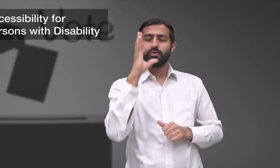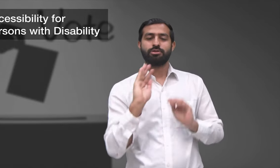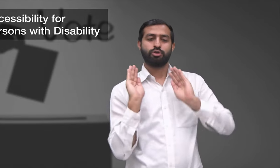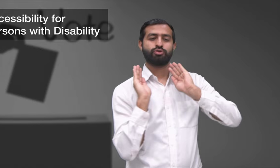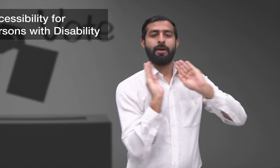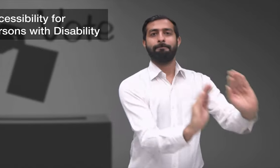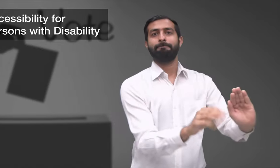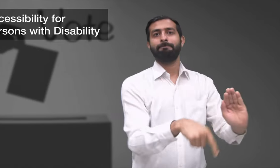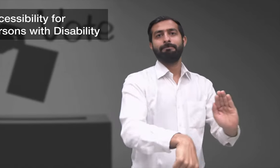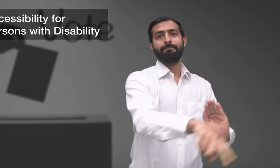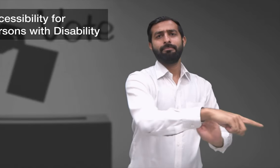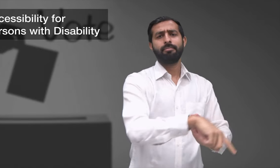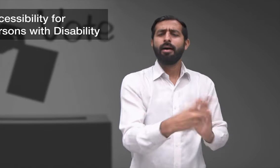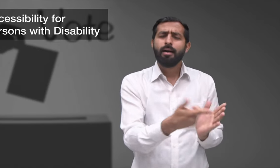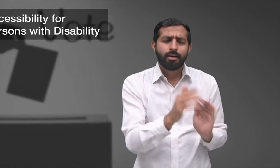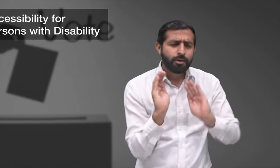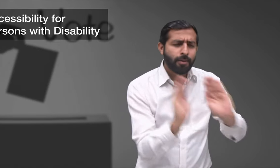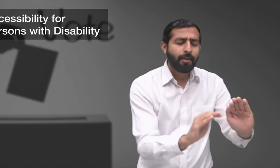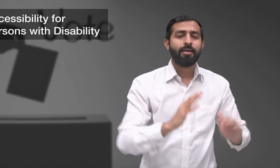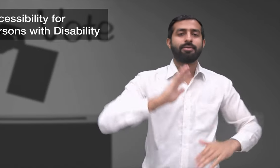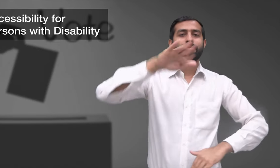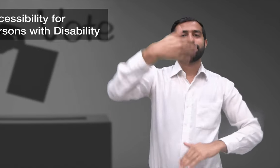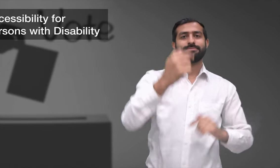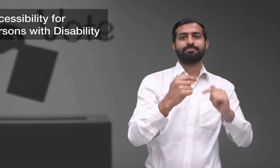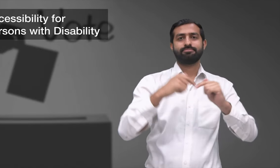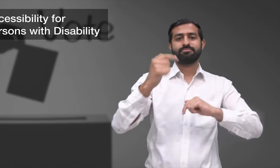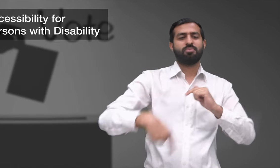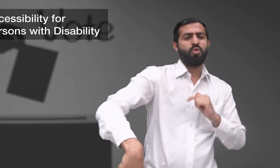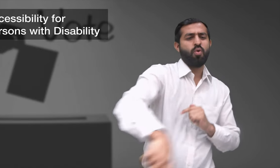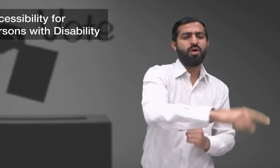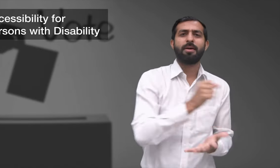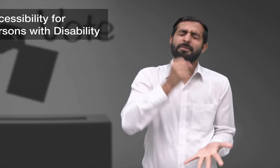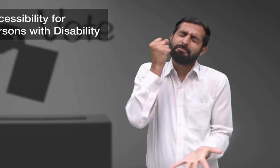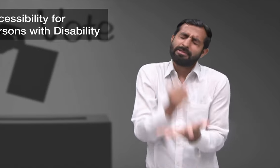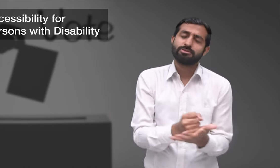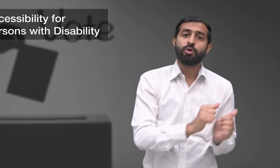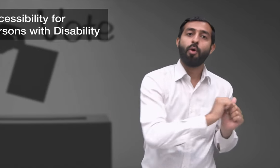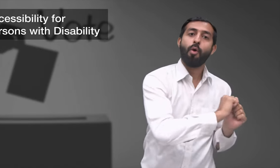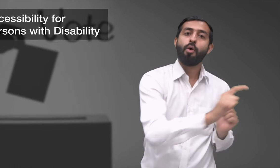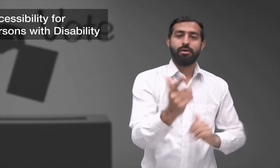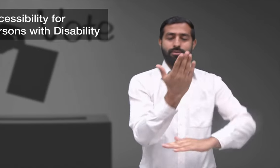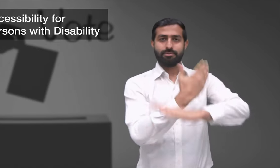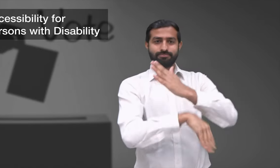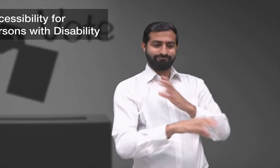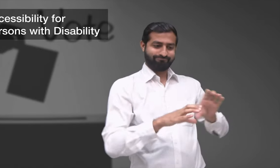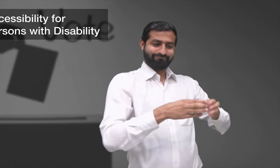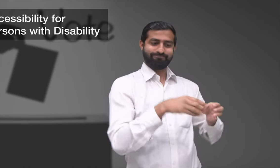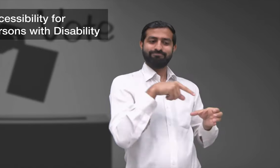सुगम्य प्राप्त हो इसीलिए सभी दिव्यांगजन मतदान अवश्य